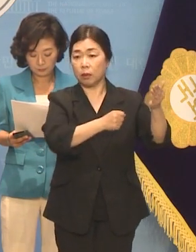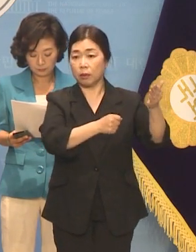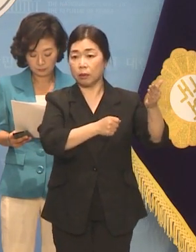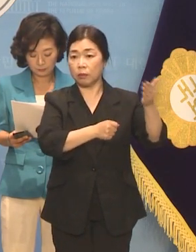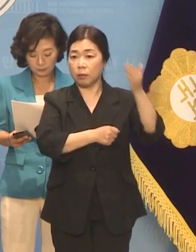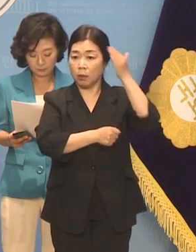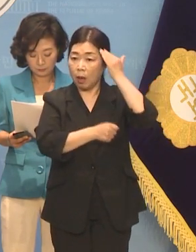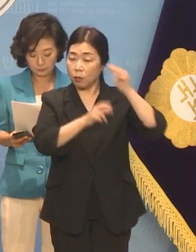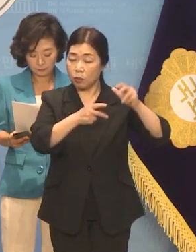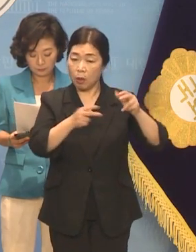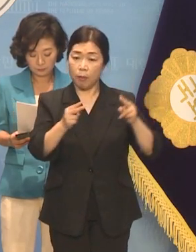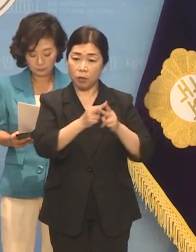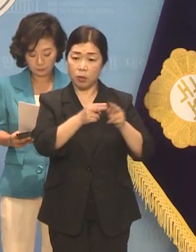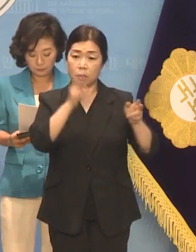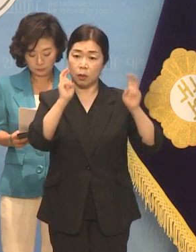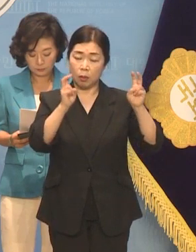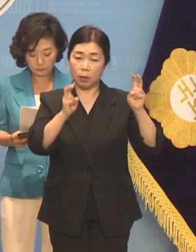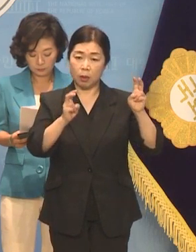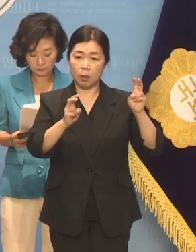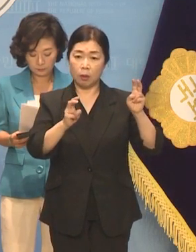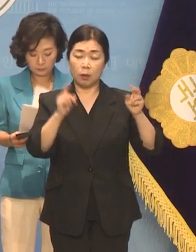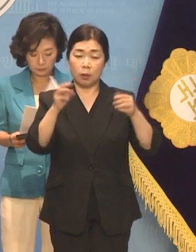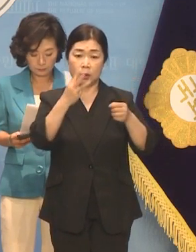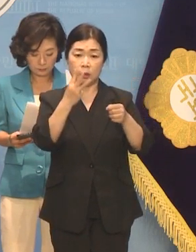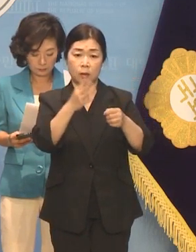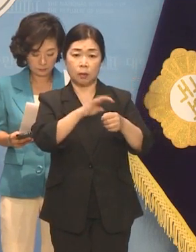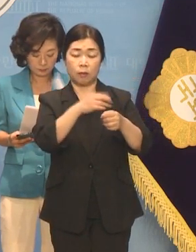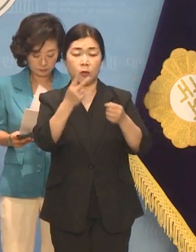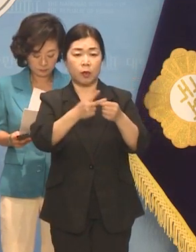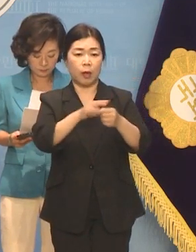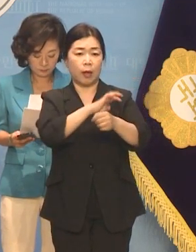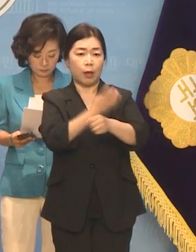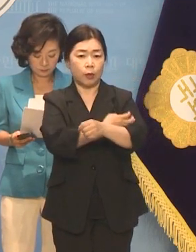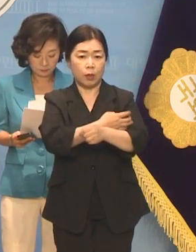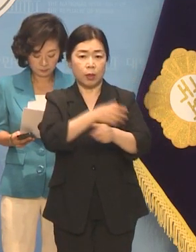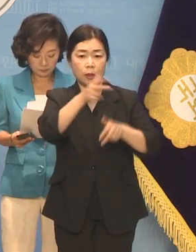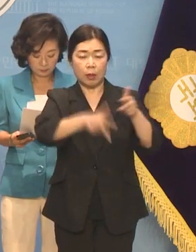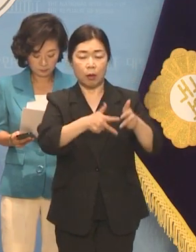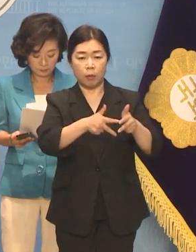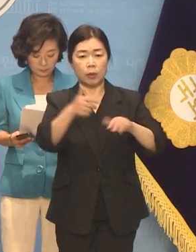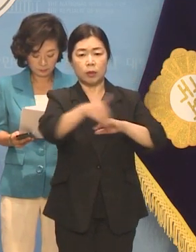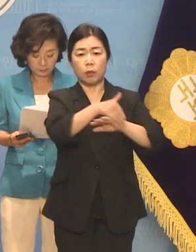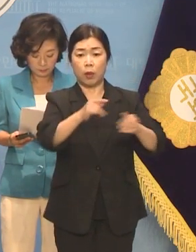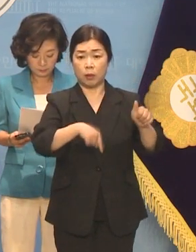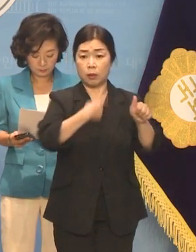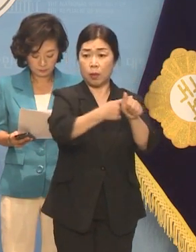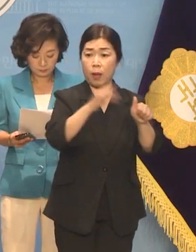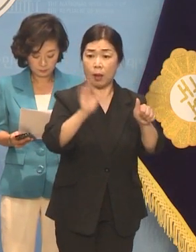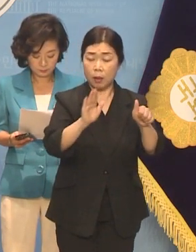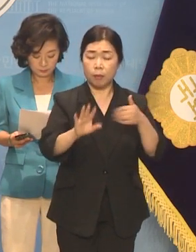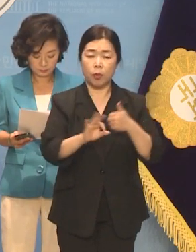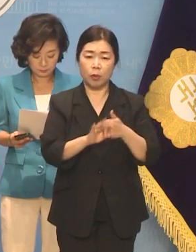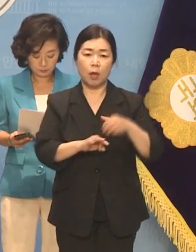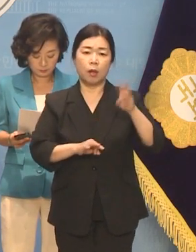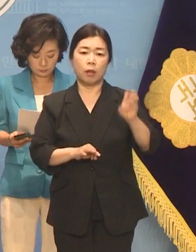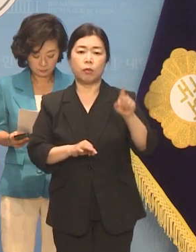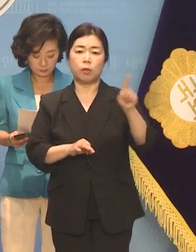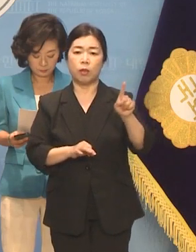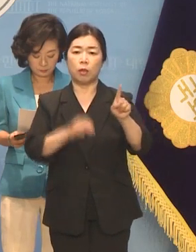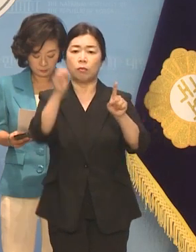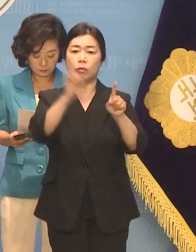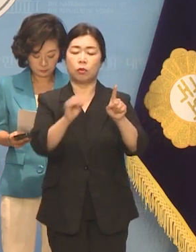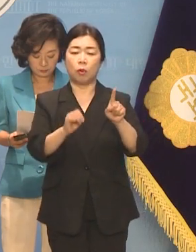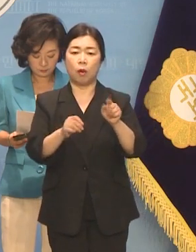반도체 기업들이 아리백에 참여하지 않으면 반도체 제품의 수출액이 31%로 감소할 것이라는